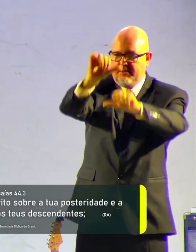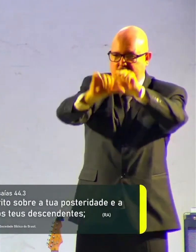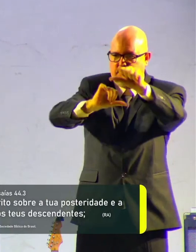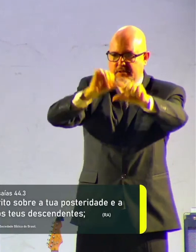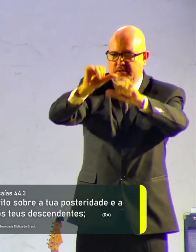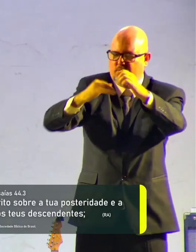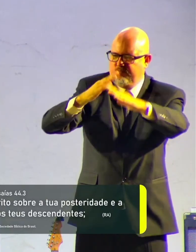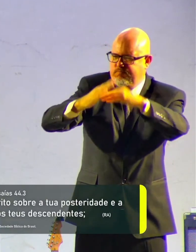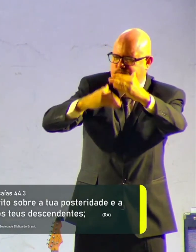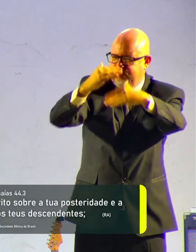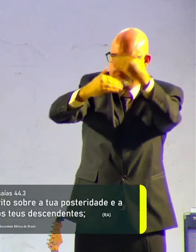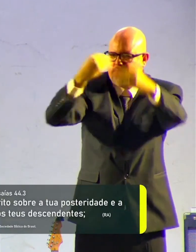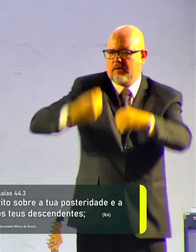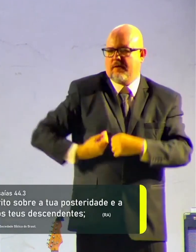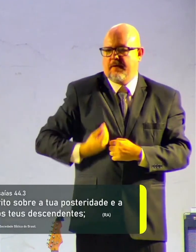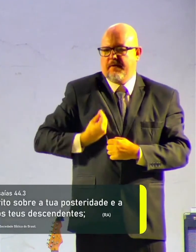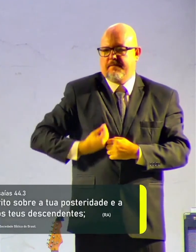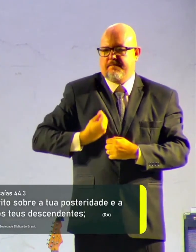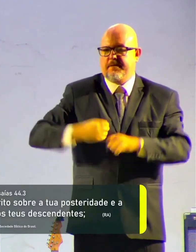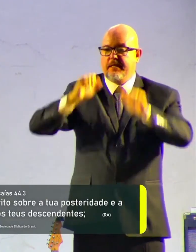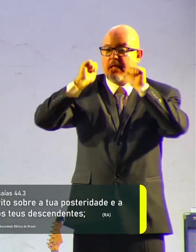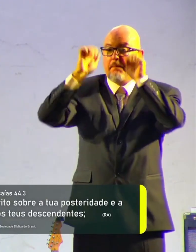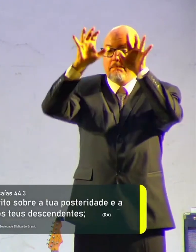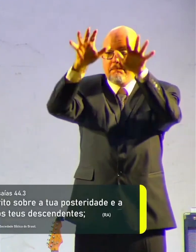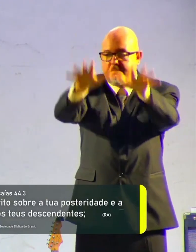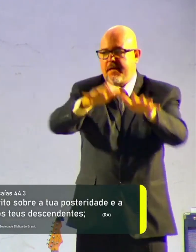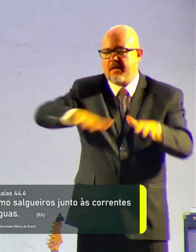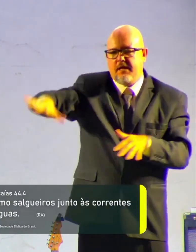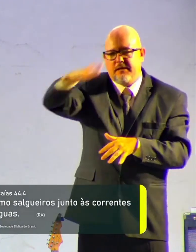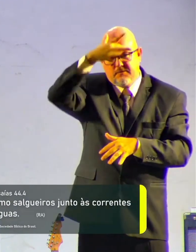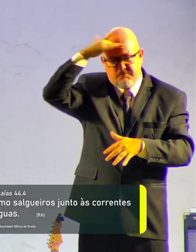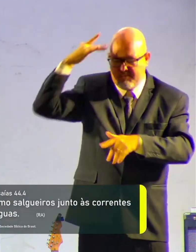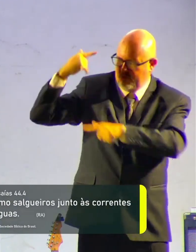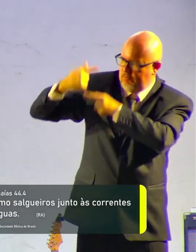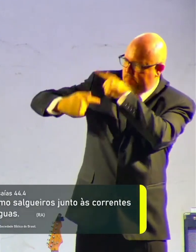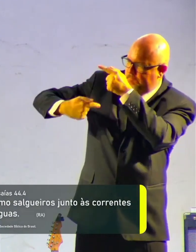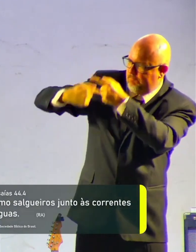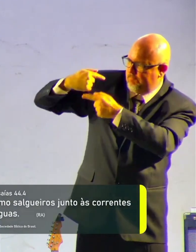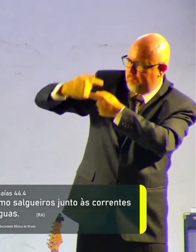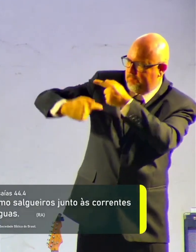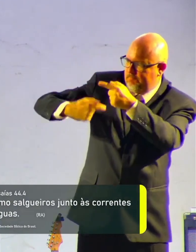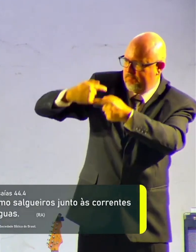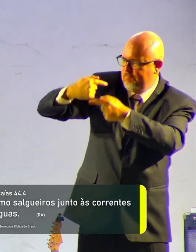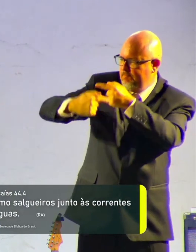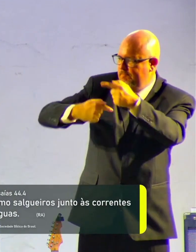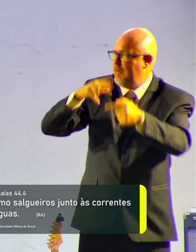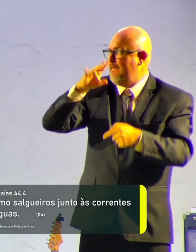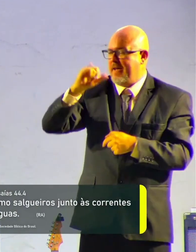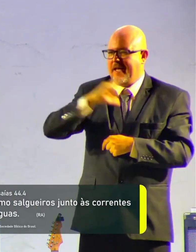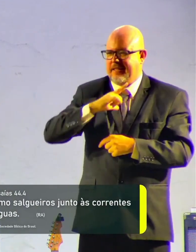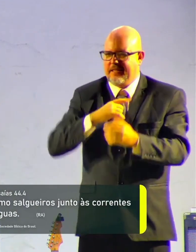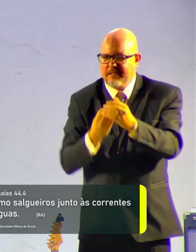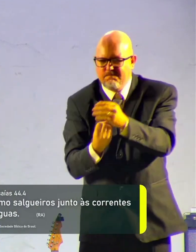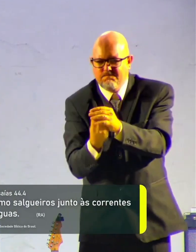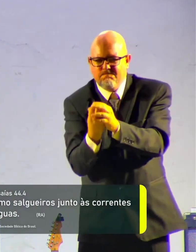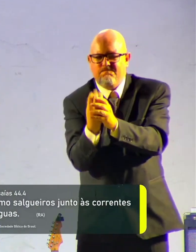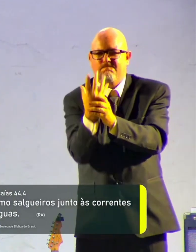posteridade, e a minha bênção sobre os teus descendentes. E brotarão como a